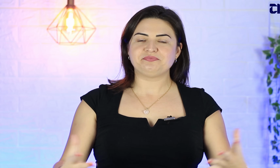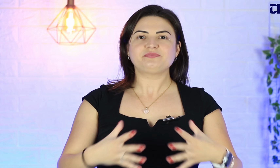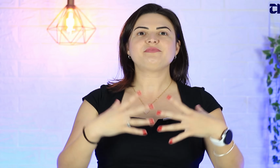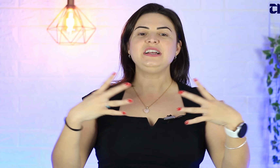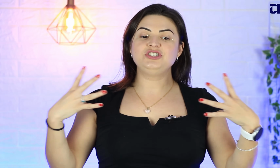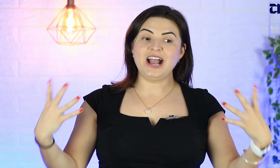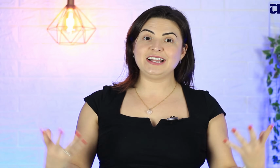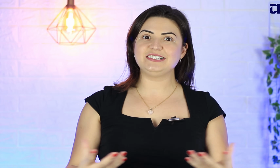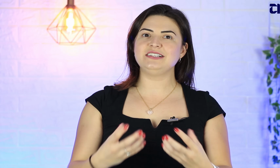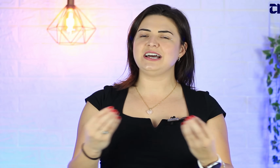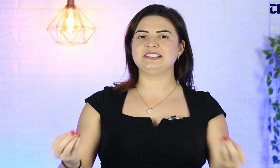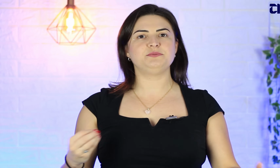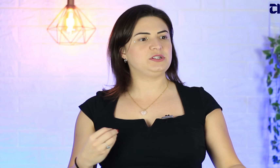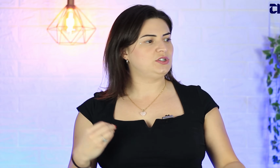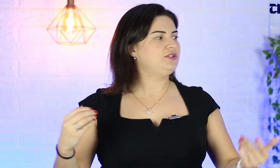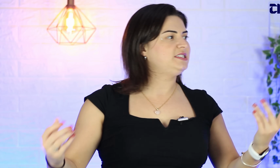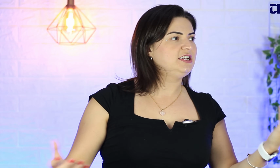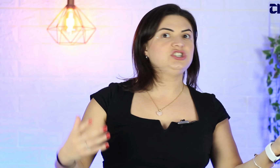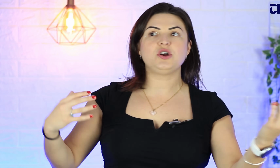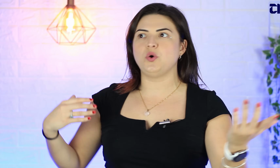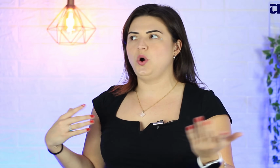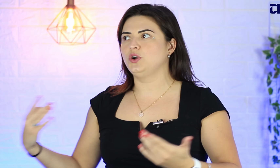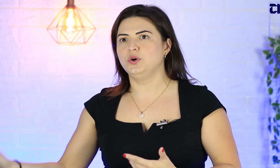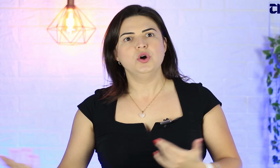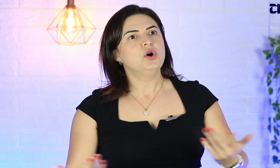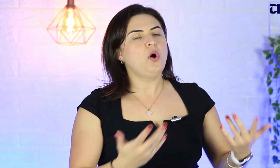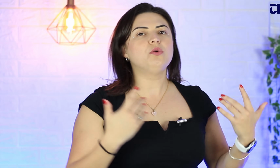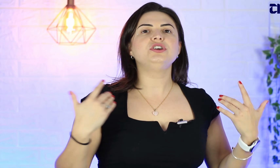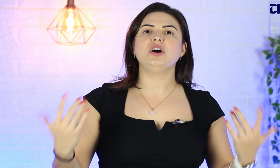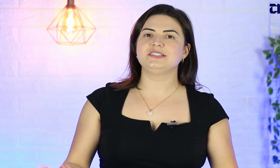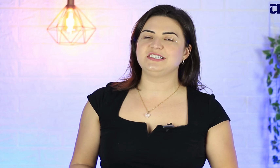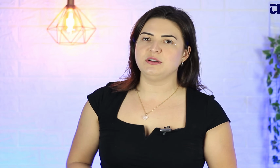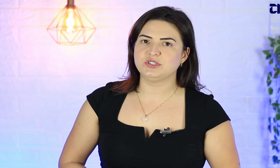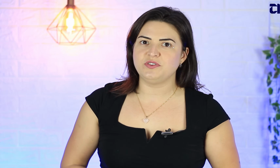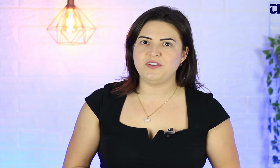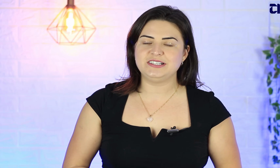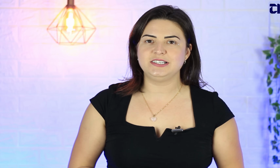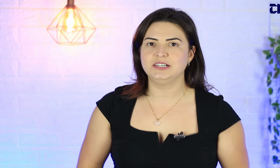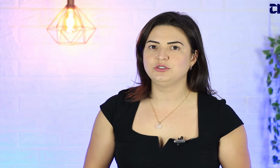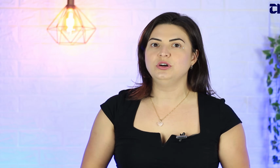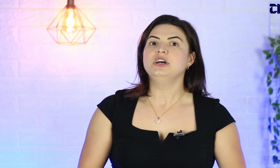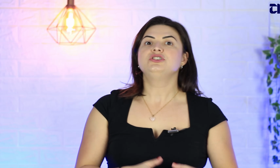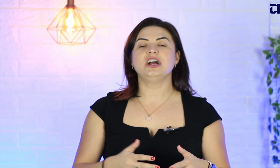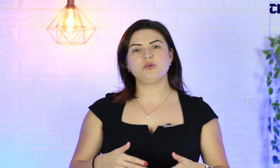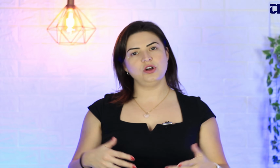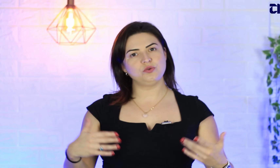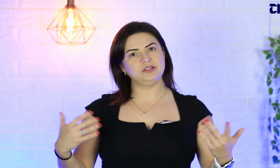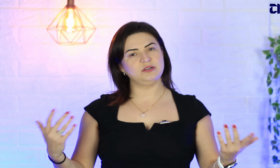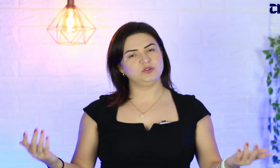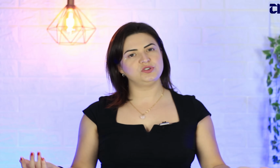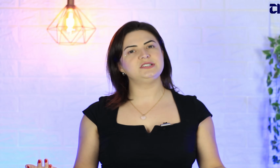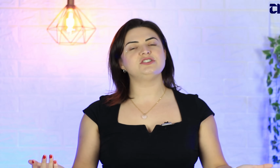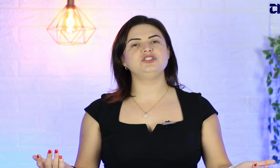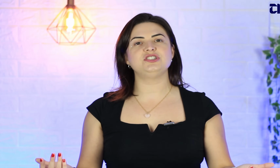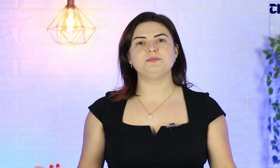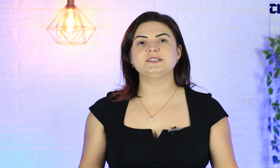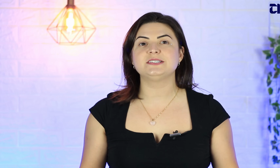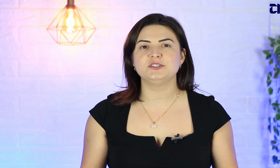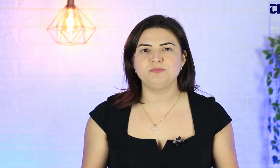de acrescentar as expressões faciais de acordo com o que nós estamos vivenciando, de acordo com as emoções que a gente está precisando